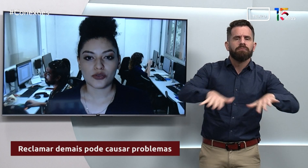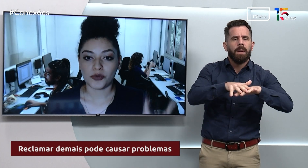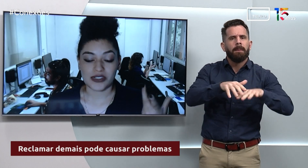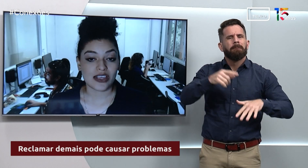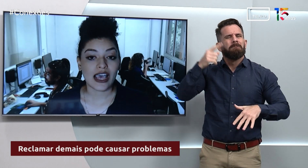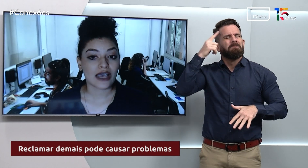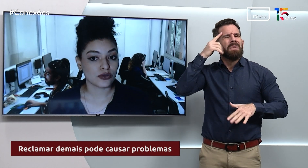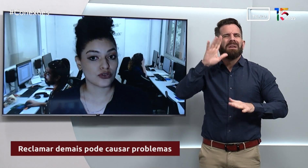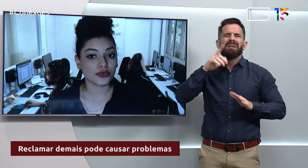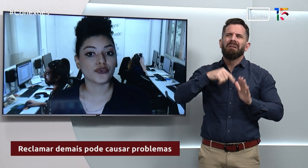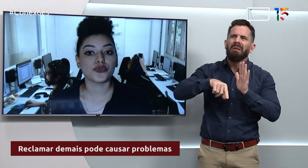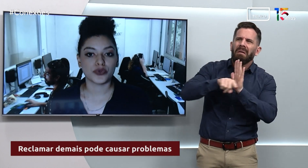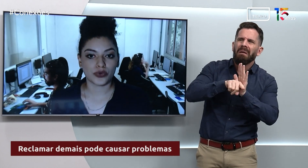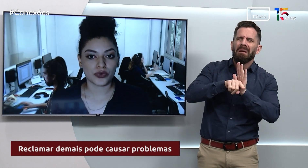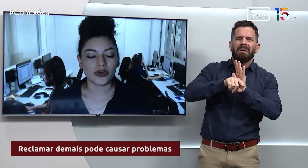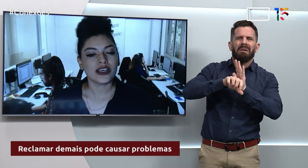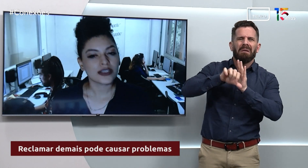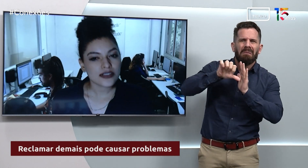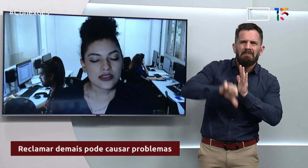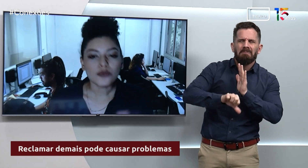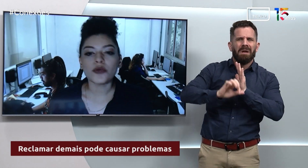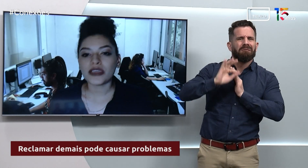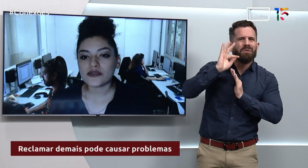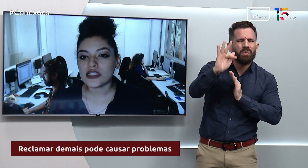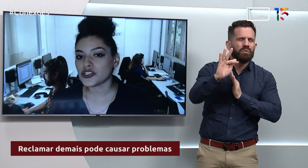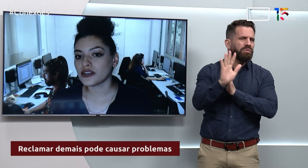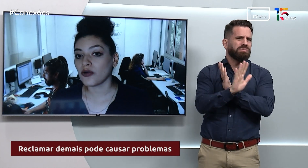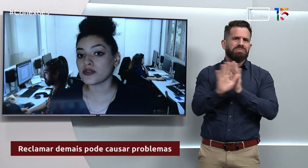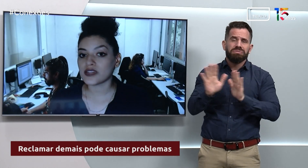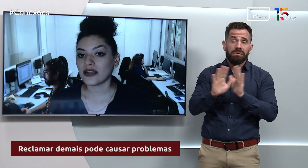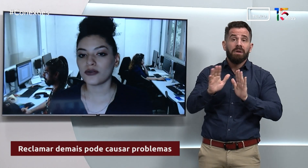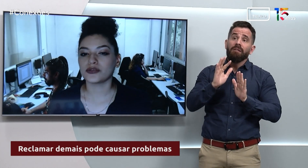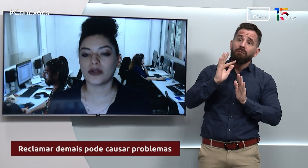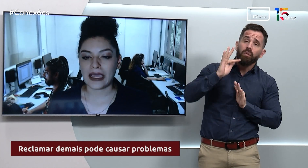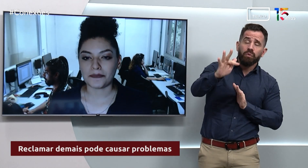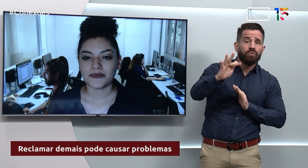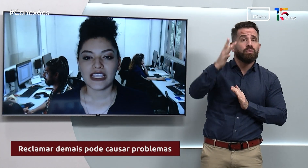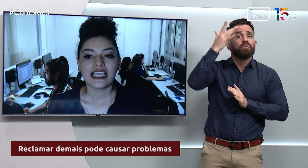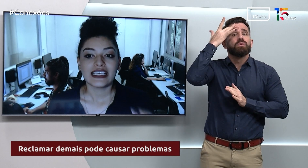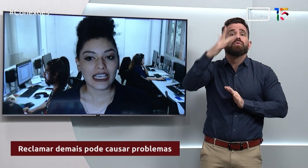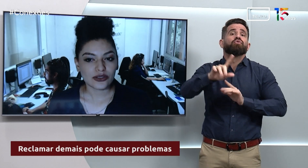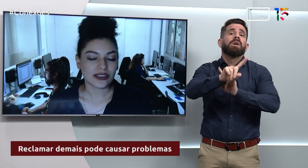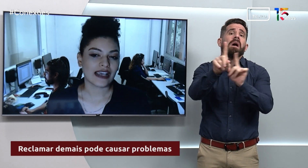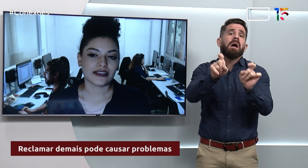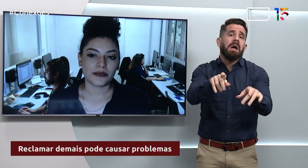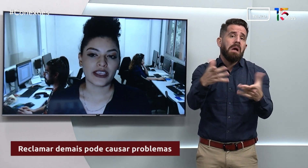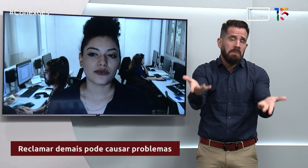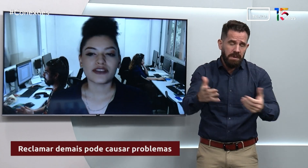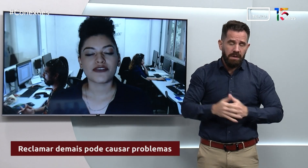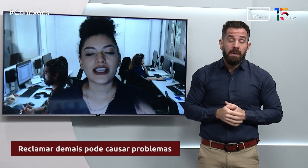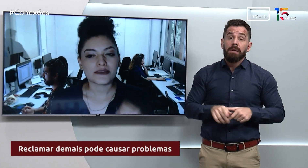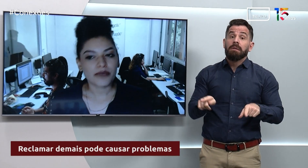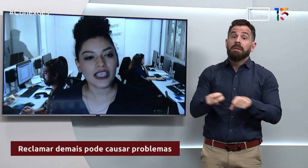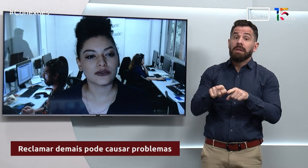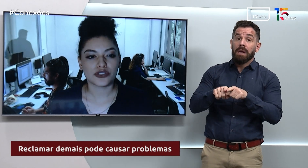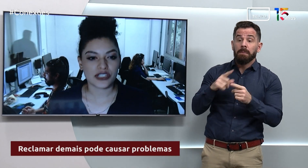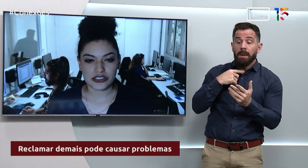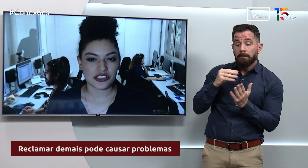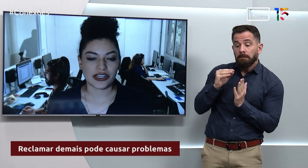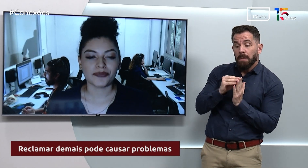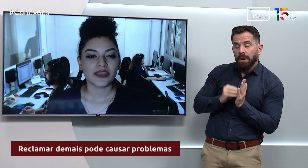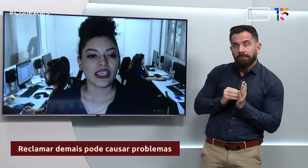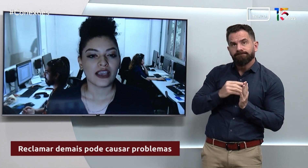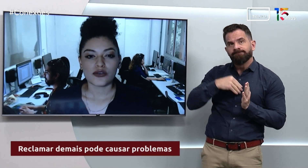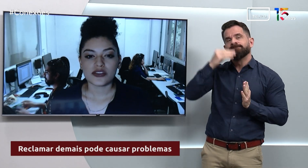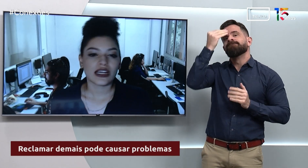pensamentos sobre o passado ou sobre o futuro, que são momentos que a gente não consegue controlar. E anotar também o que faz bem no dia a